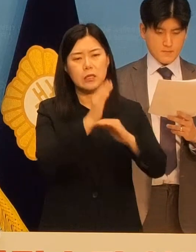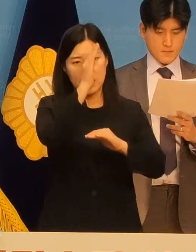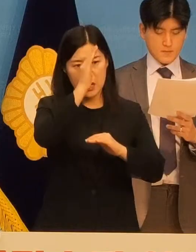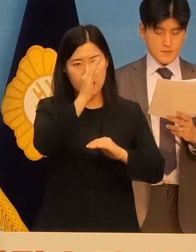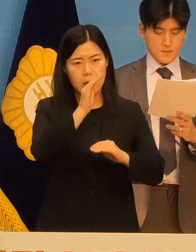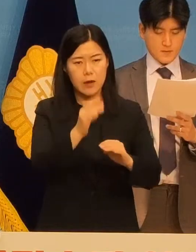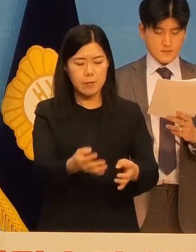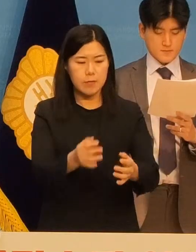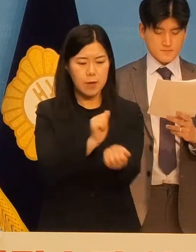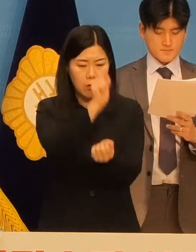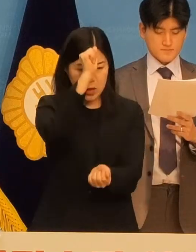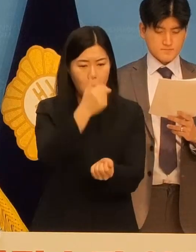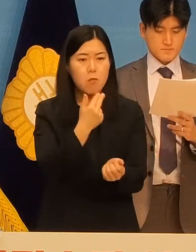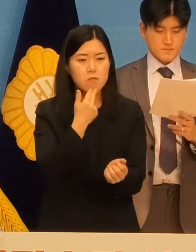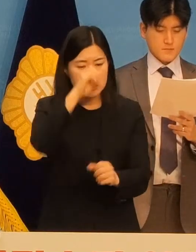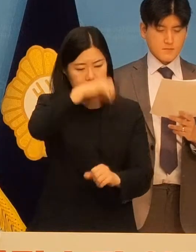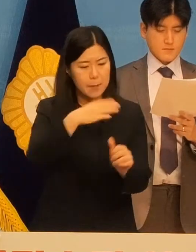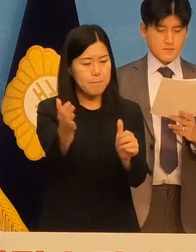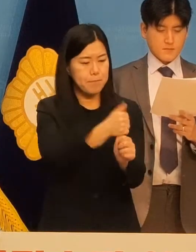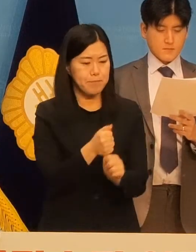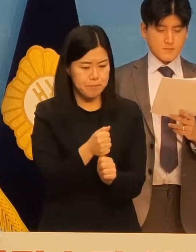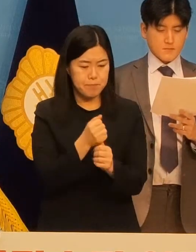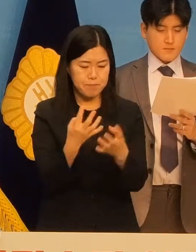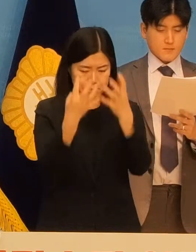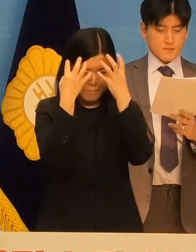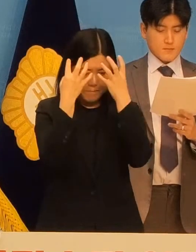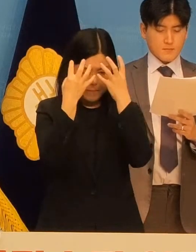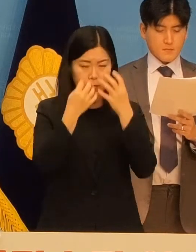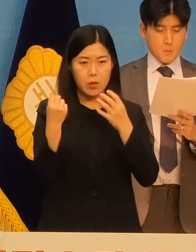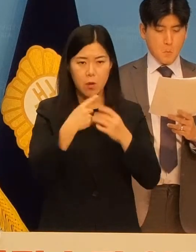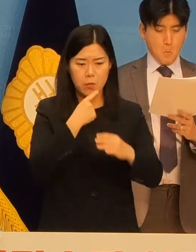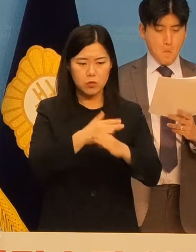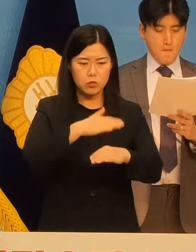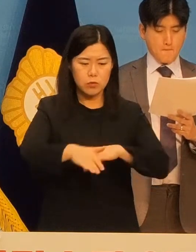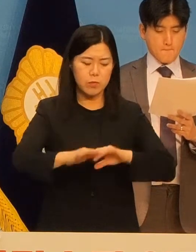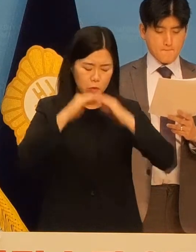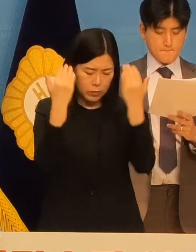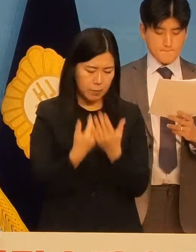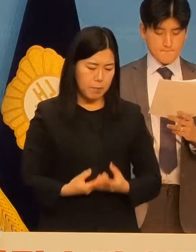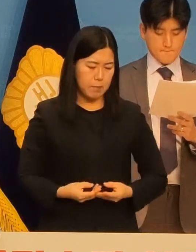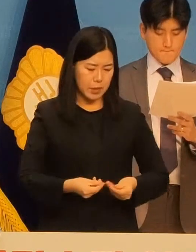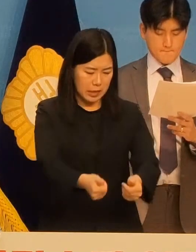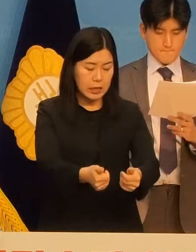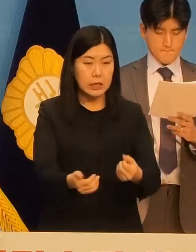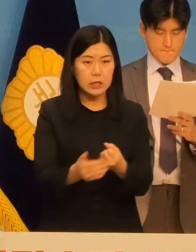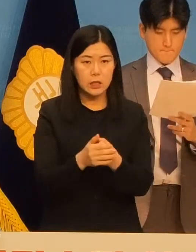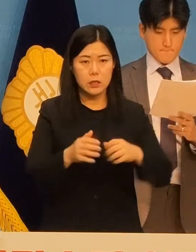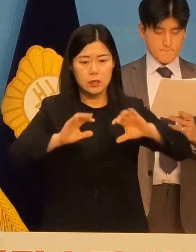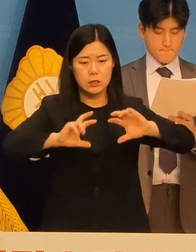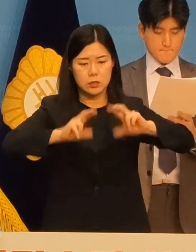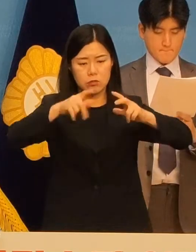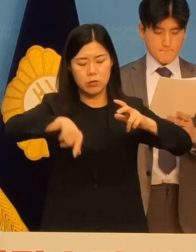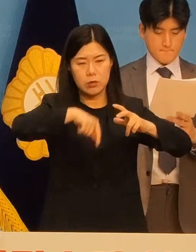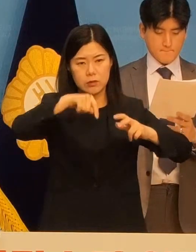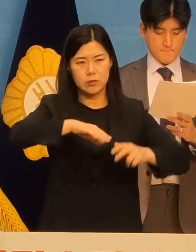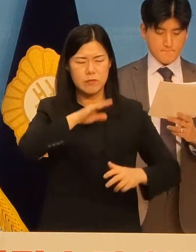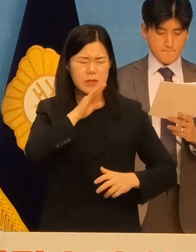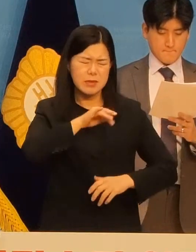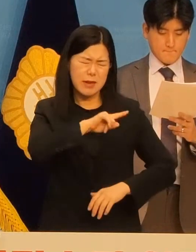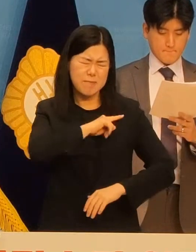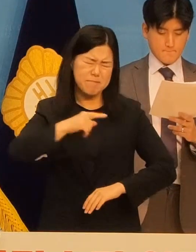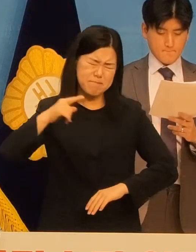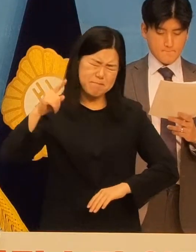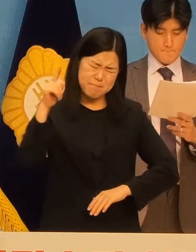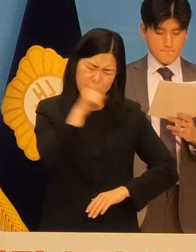영장 없이 체포 구금되고 민주주의가 말살되어 지구상 최악의 나라가 되고